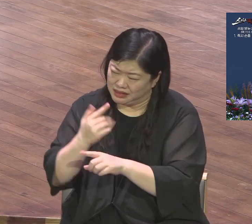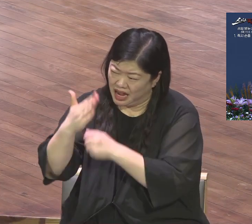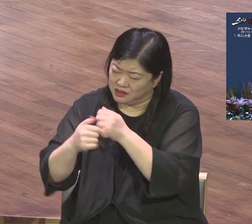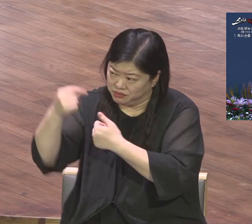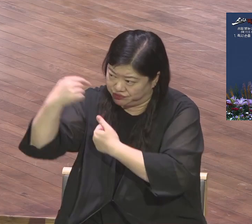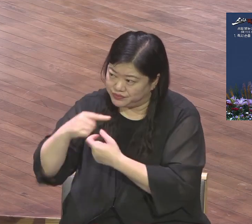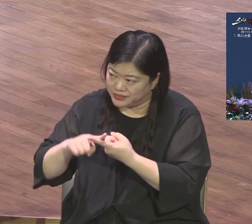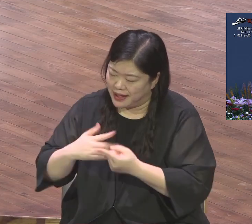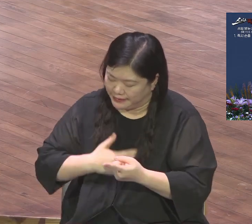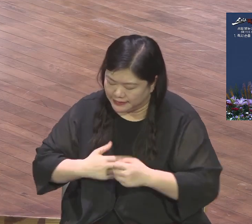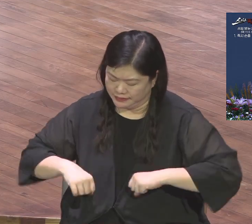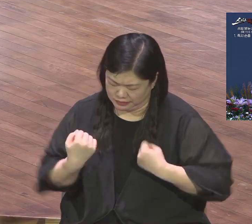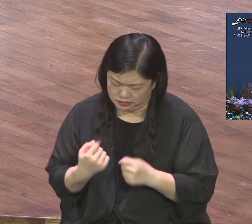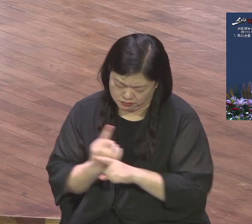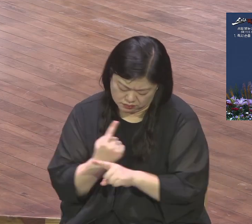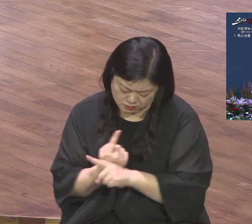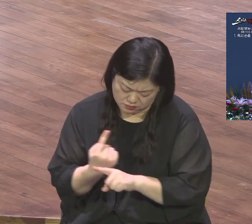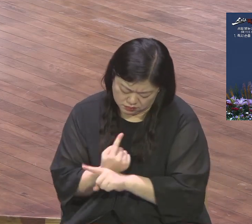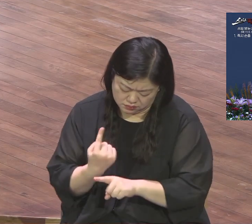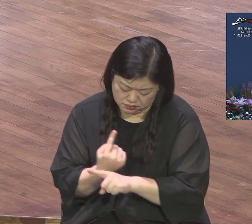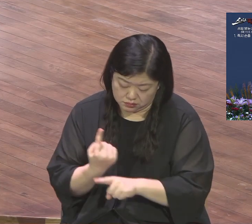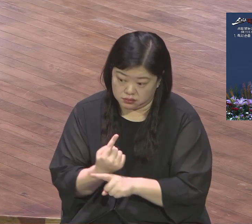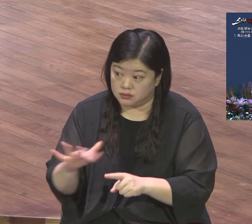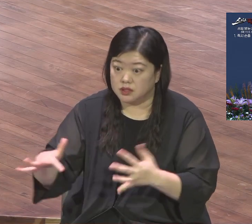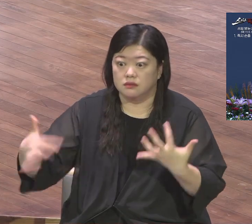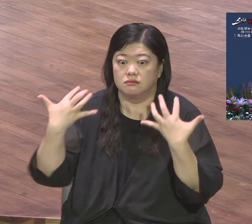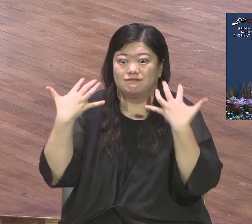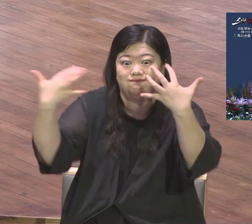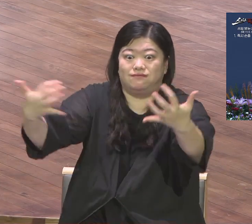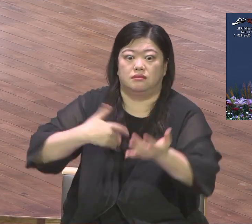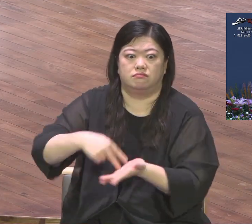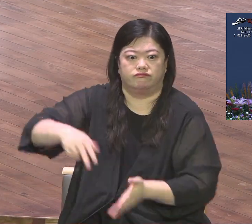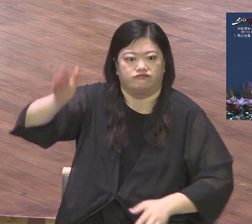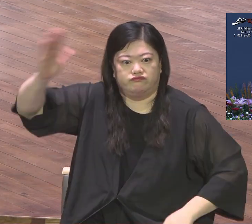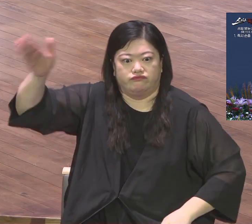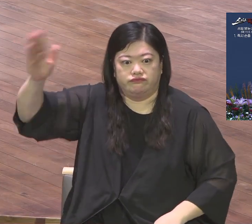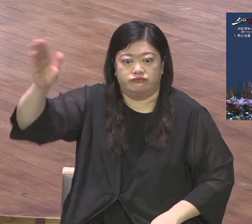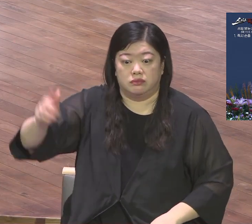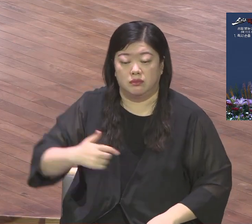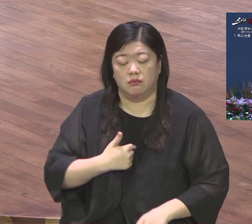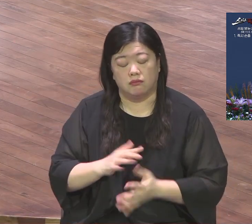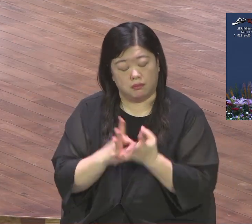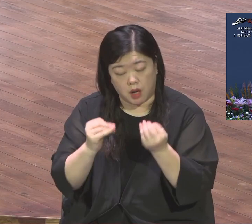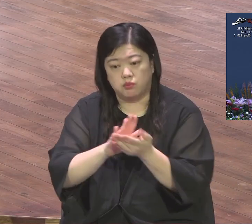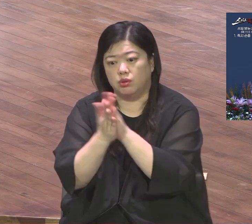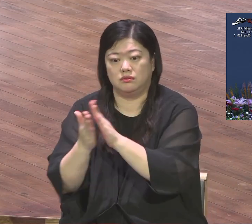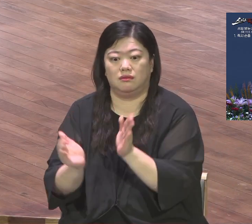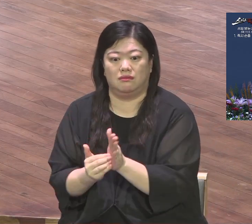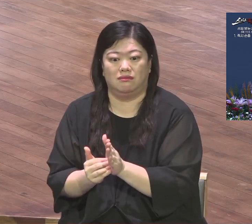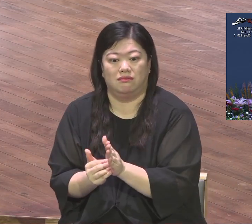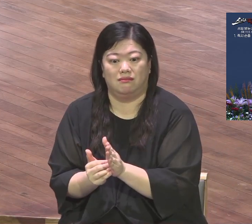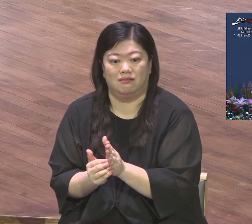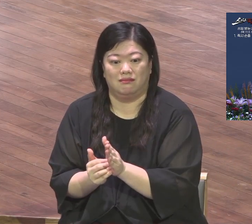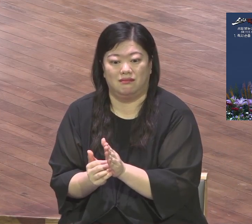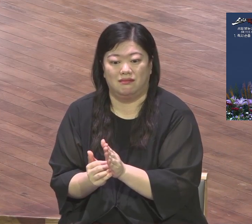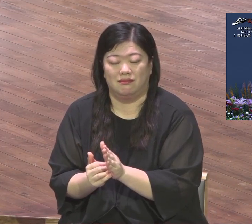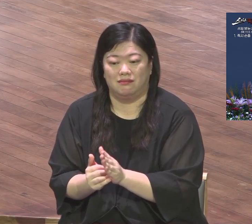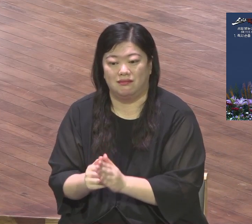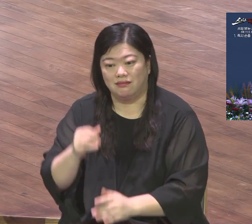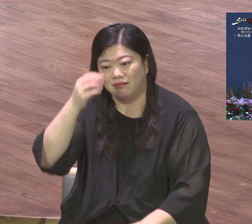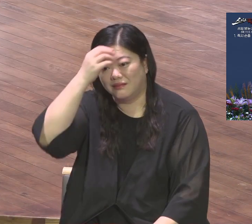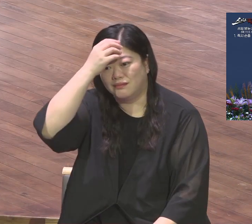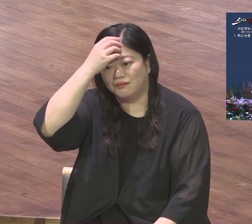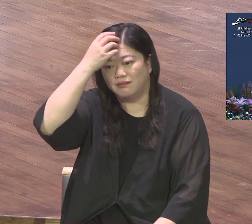여러분 마음속에 거룩한 부담이 있길 바랍니다. 신앙생활 하면서 구원은 이미 다 받았어. 이제 하나님 일을 하려 하다